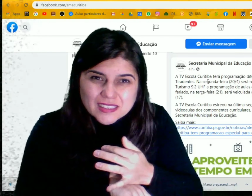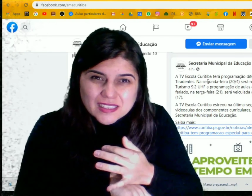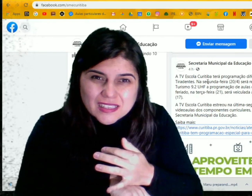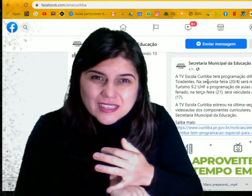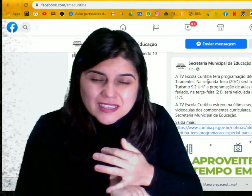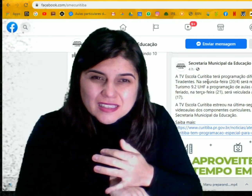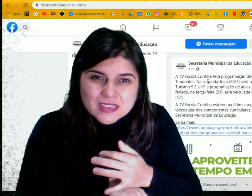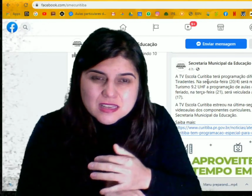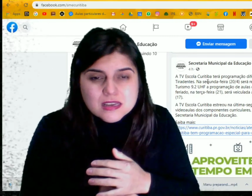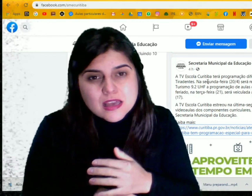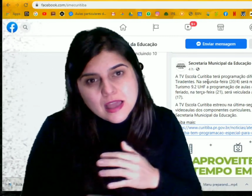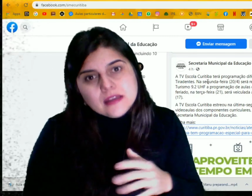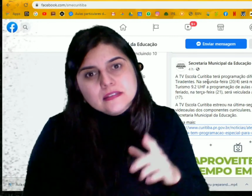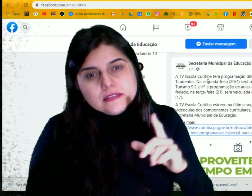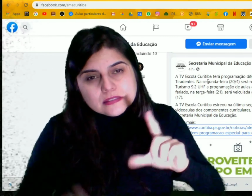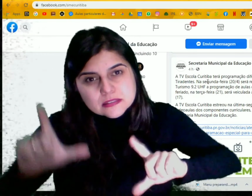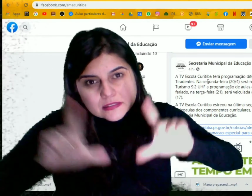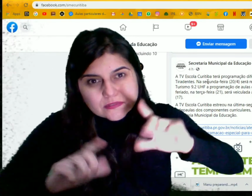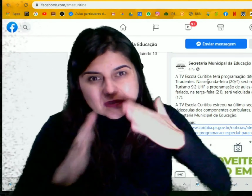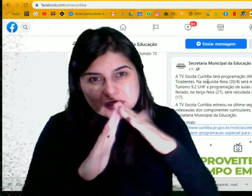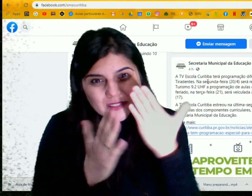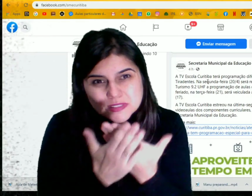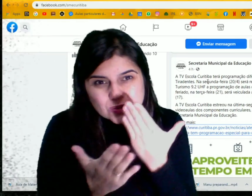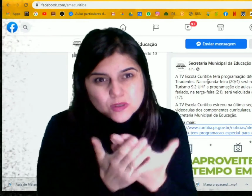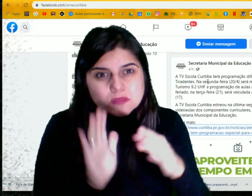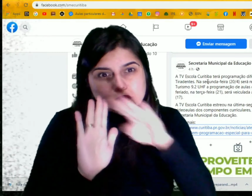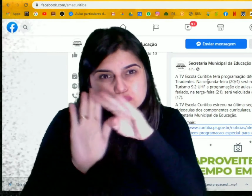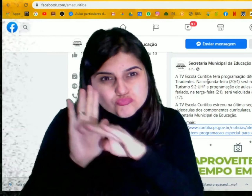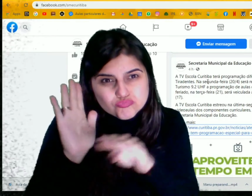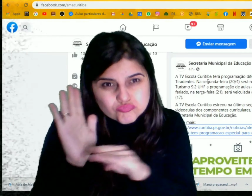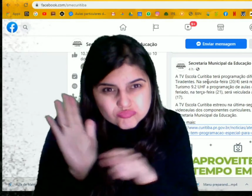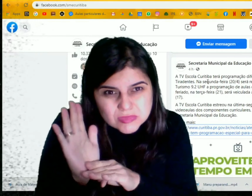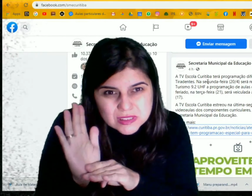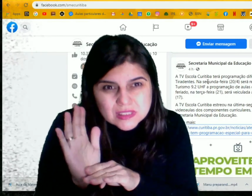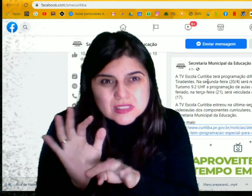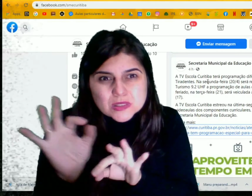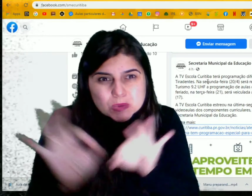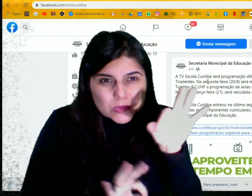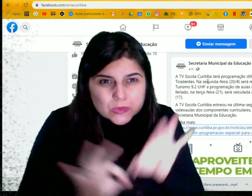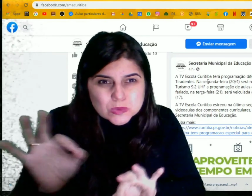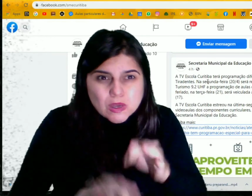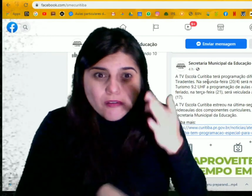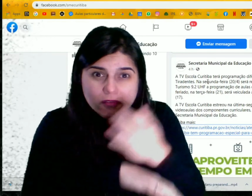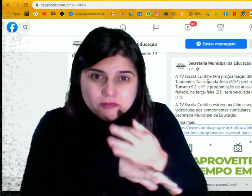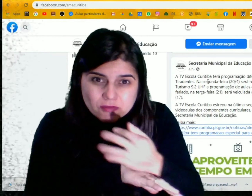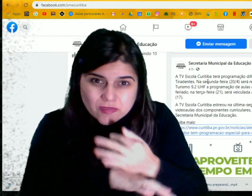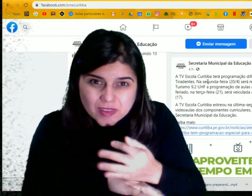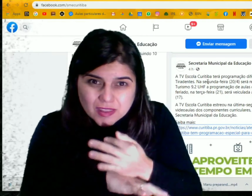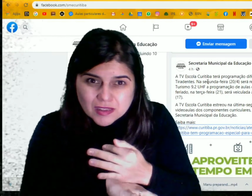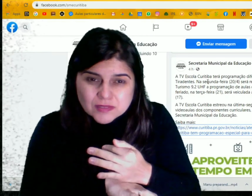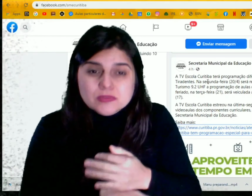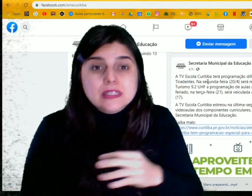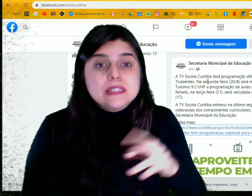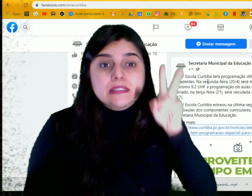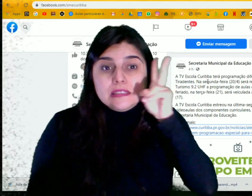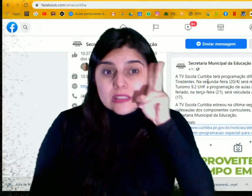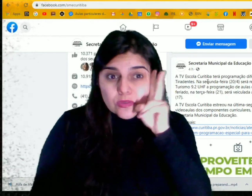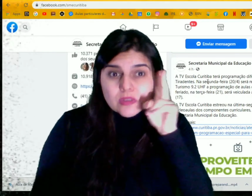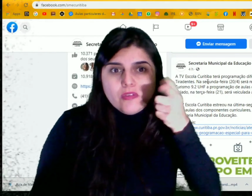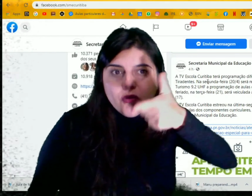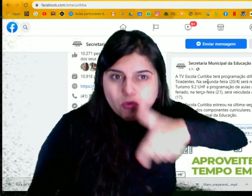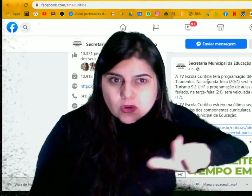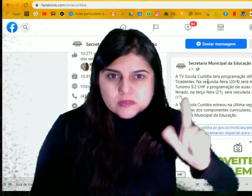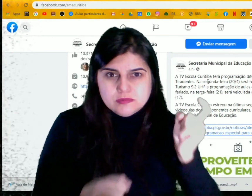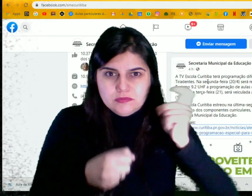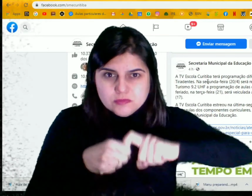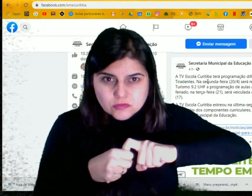televisão para poder organizar. TV, tem uma